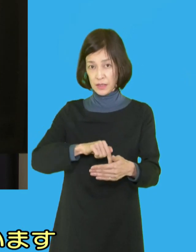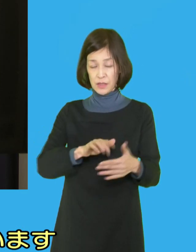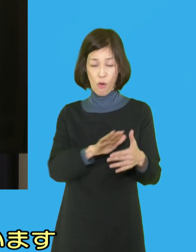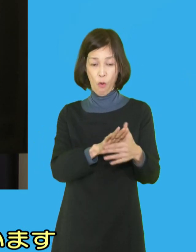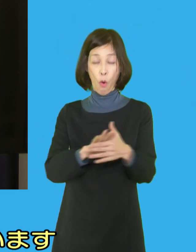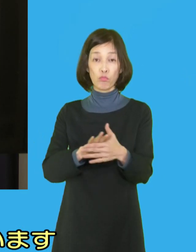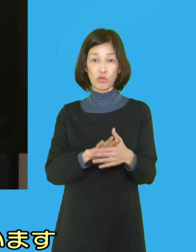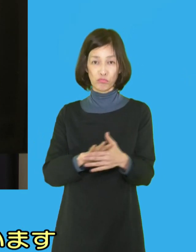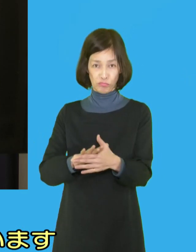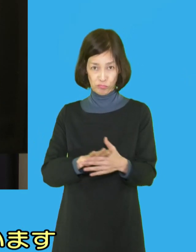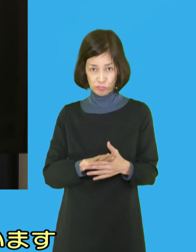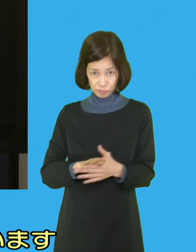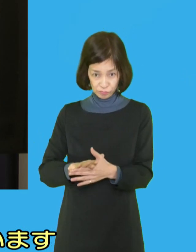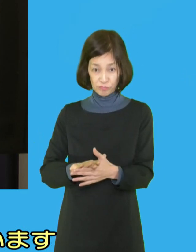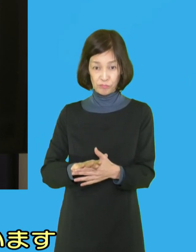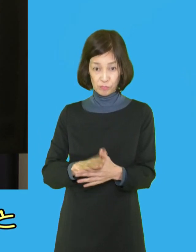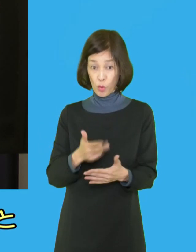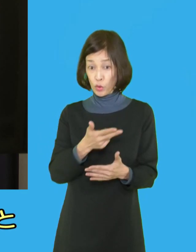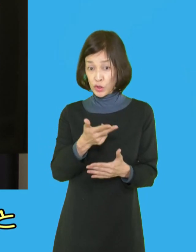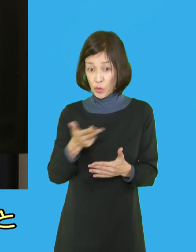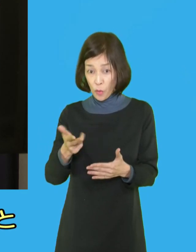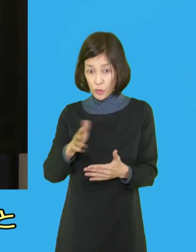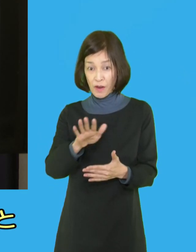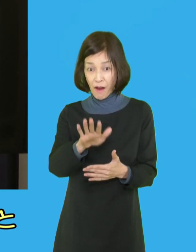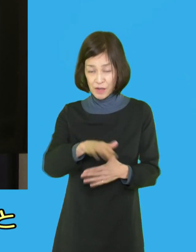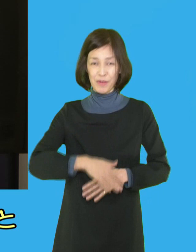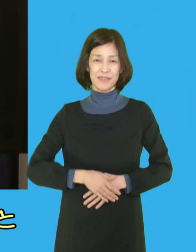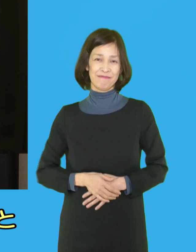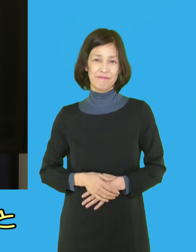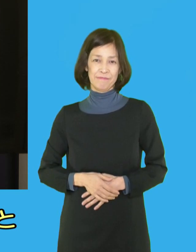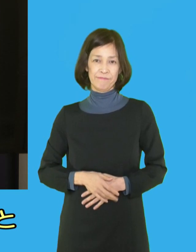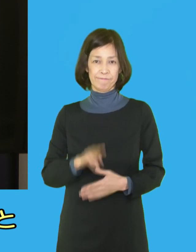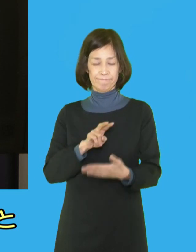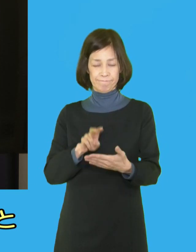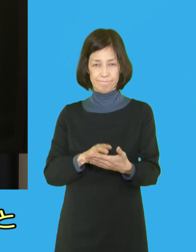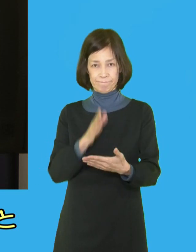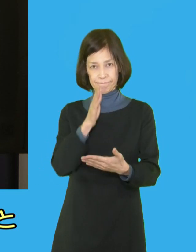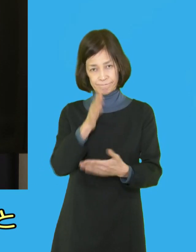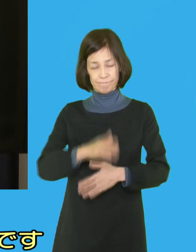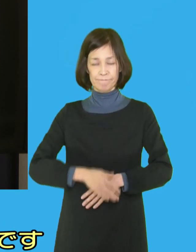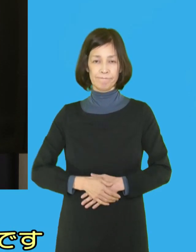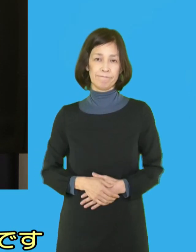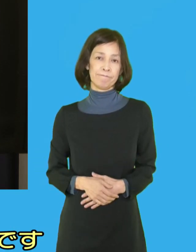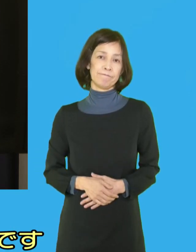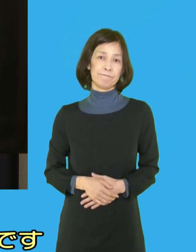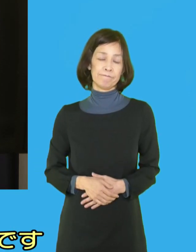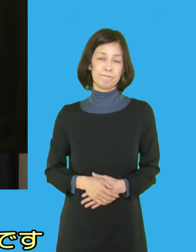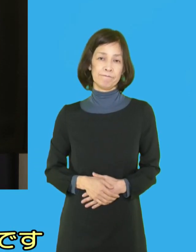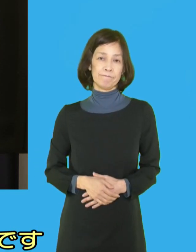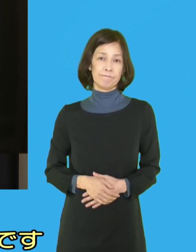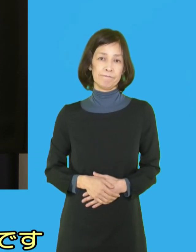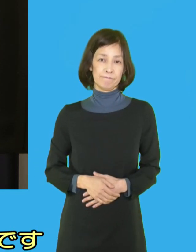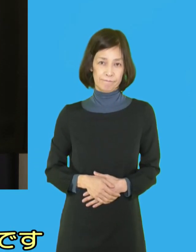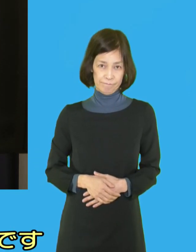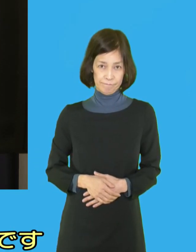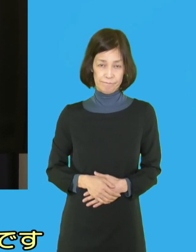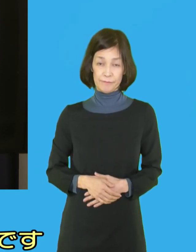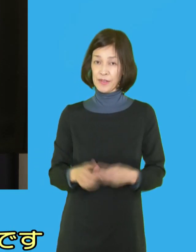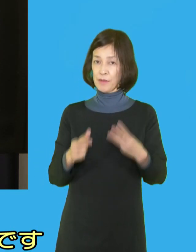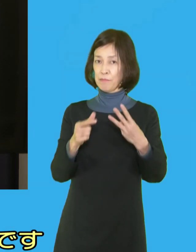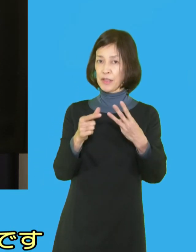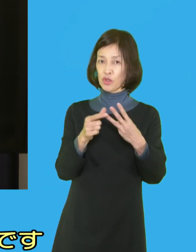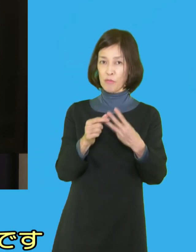本文もお手元にお配りをしていますのでご覧いただけたらと思います。そして3